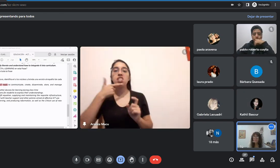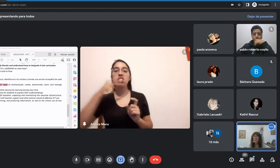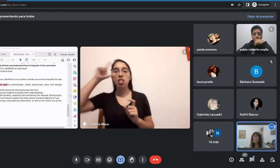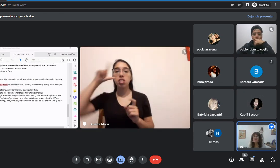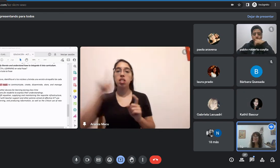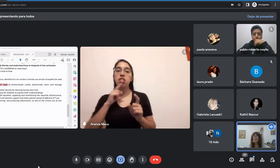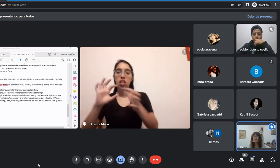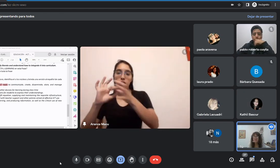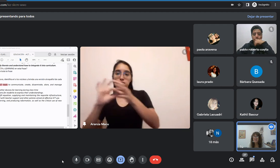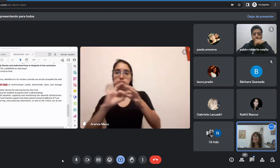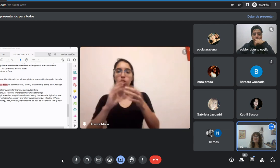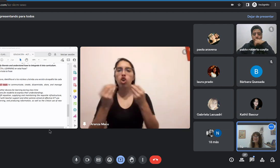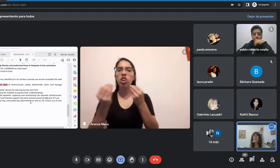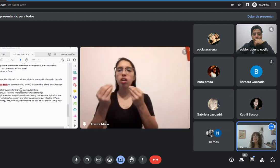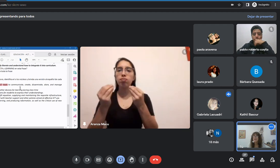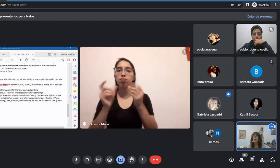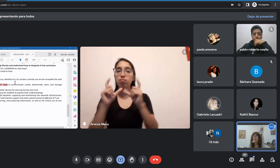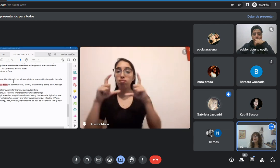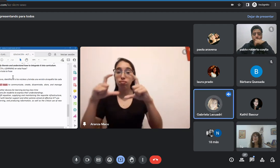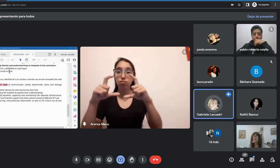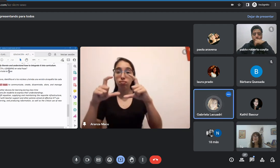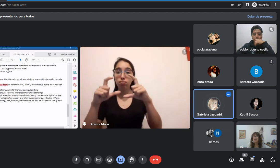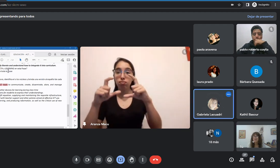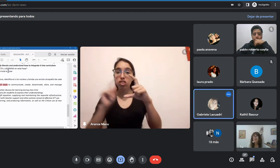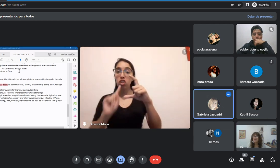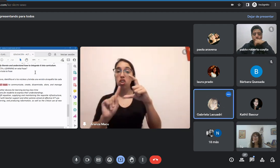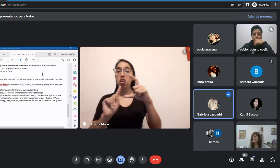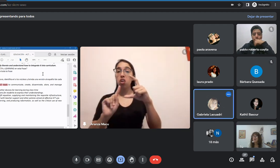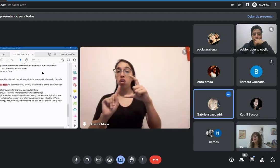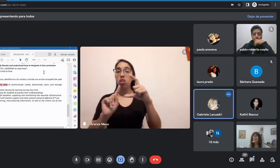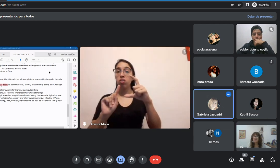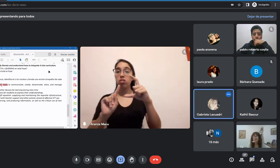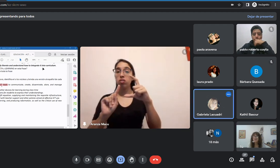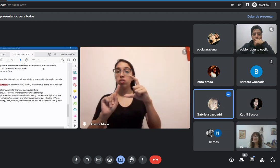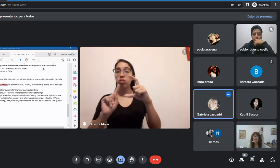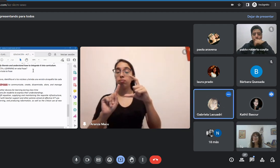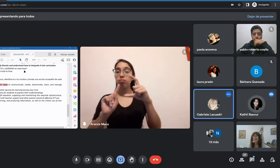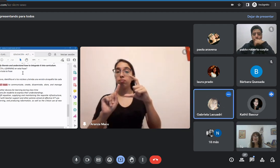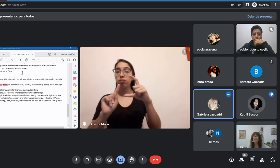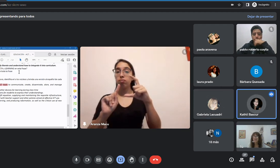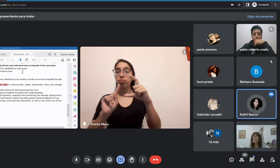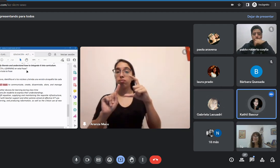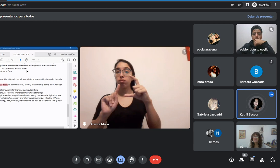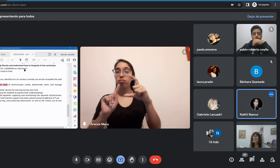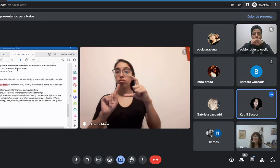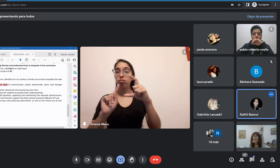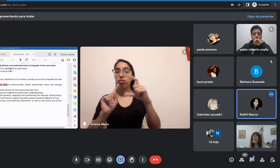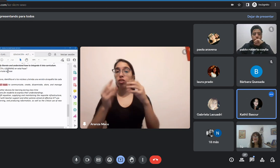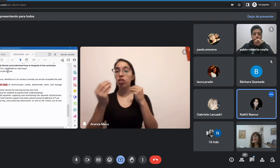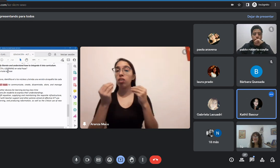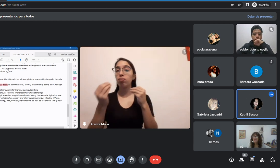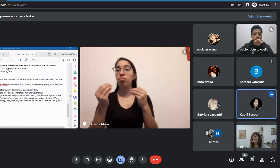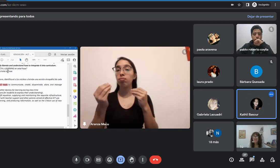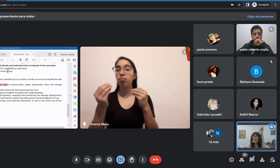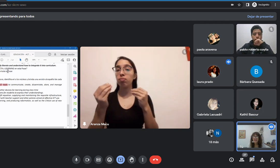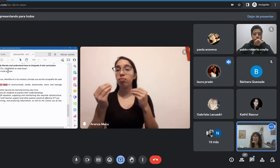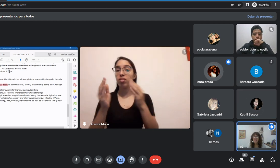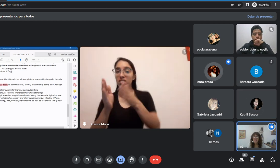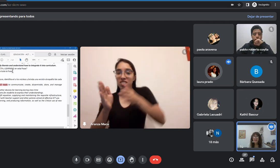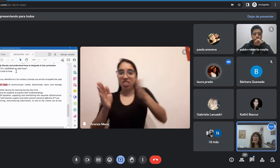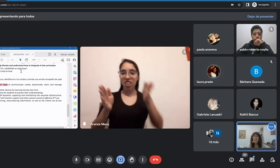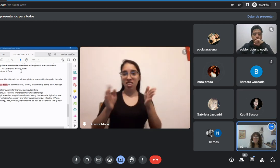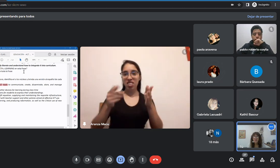¿Va solo set? Con tools. No, tools está en otro con lado. Con adverbs. Claro, va desde acá.